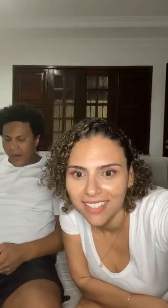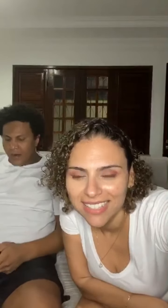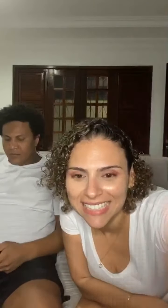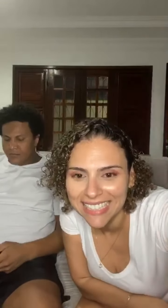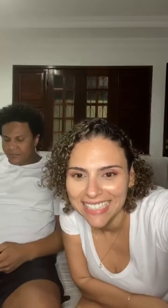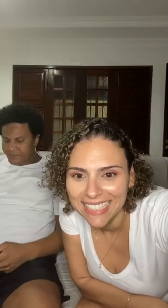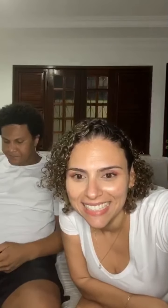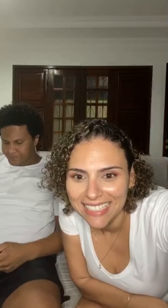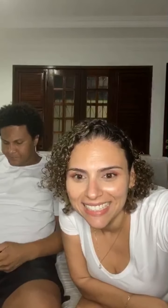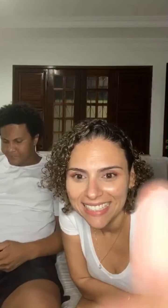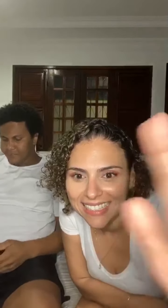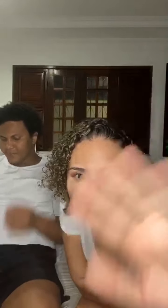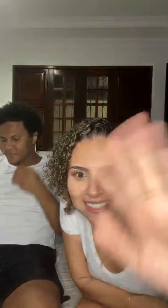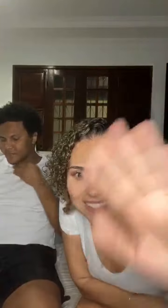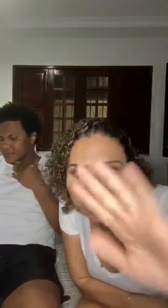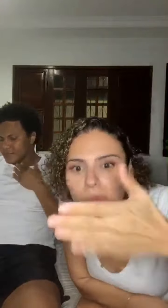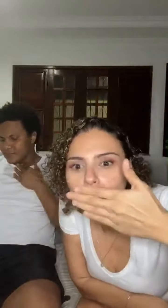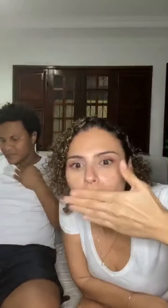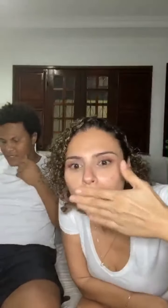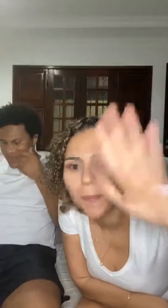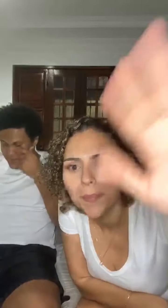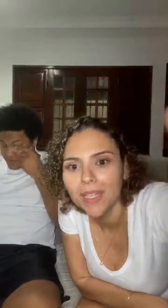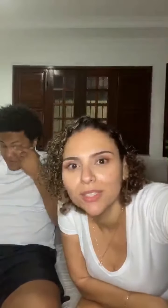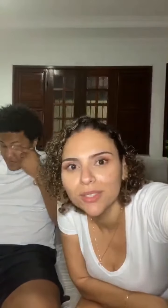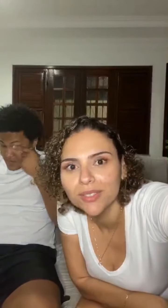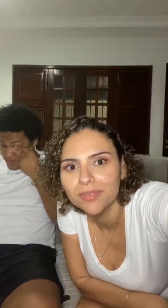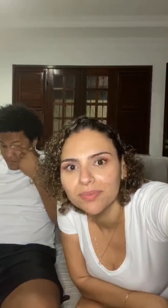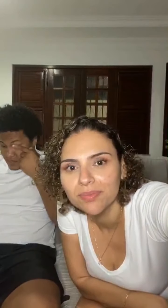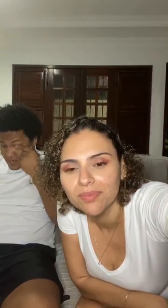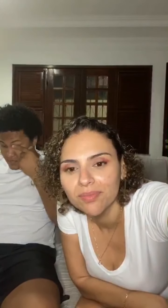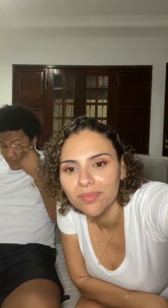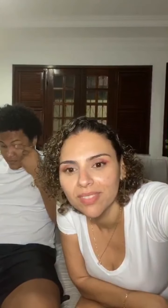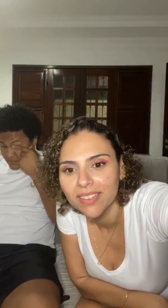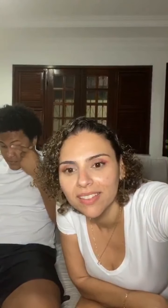menina. Eita. Tchau. Beijo.